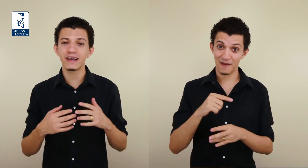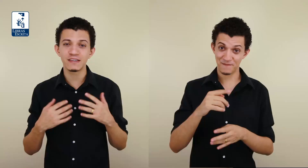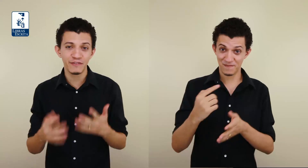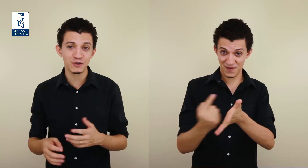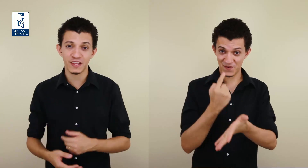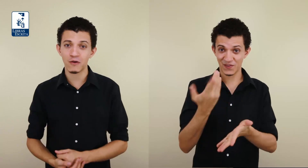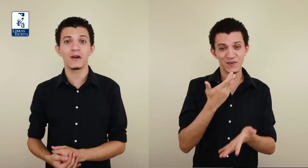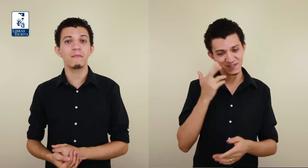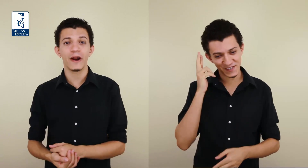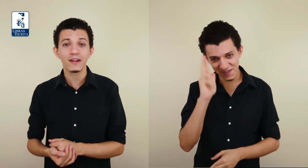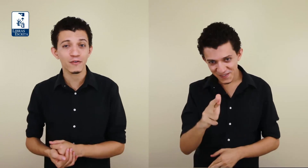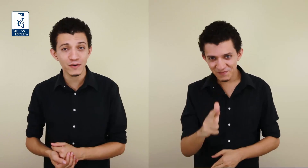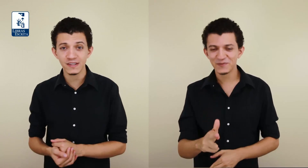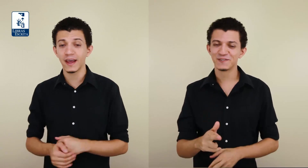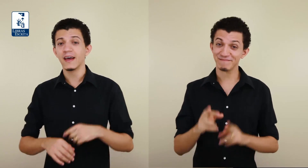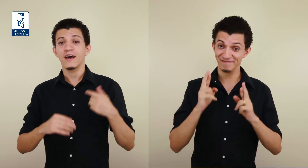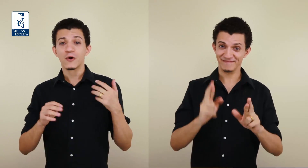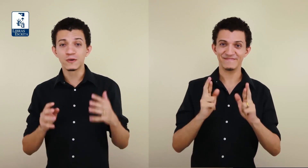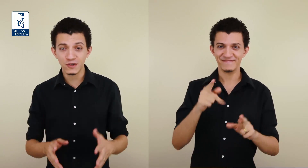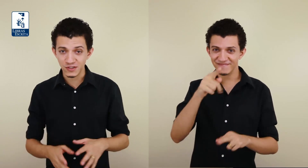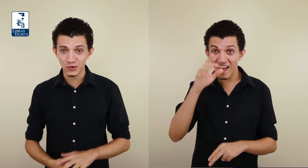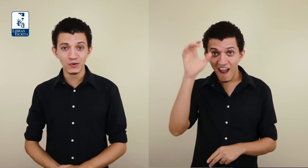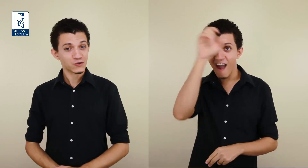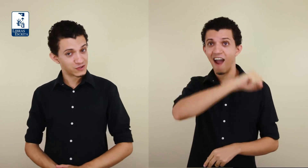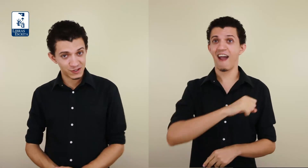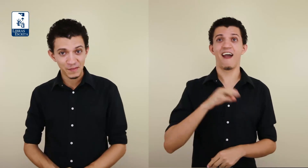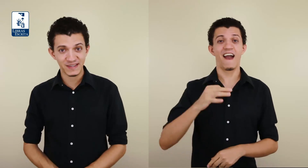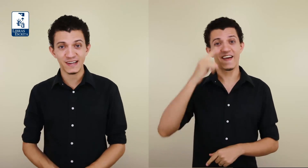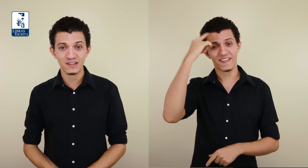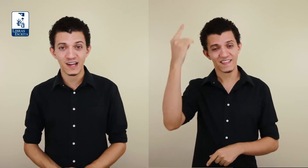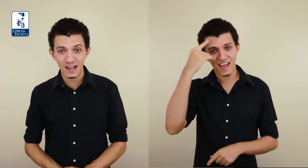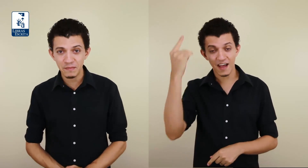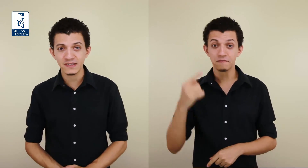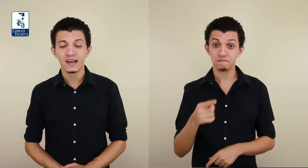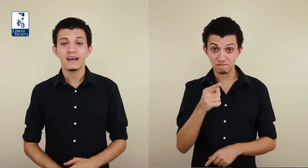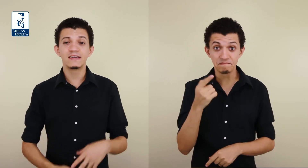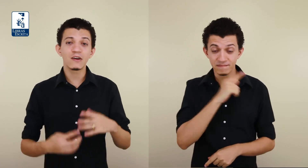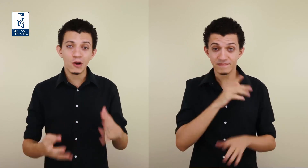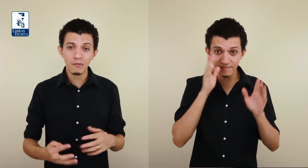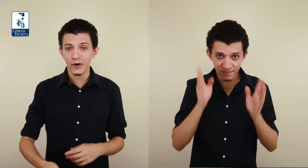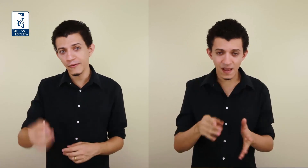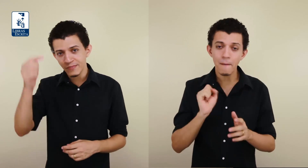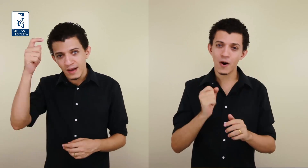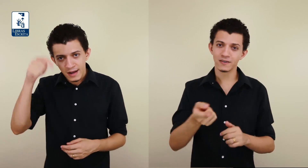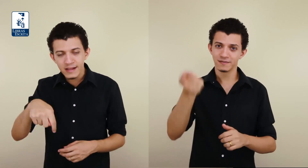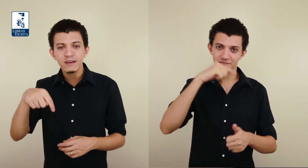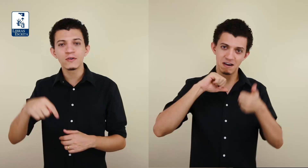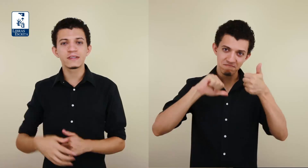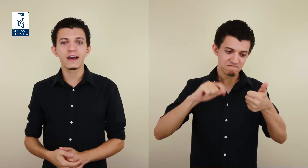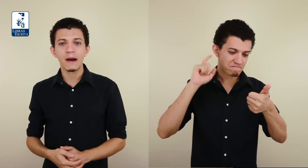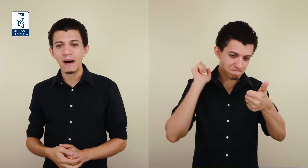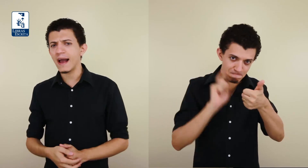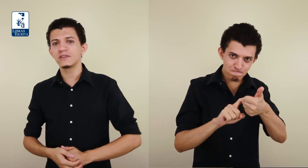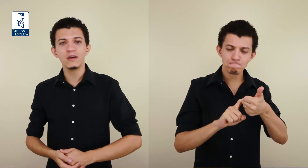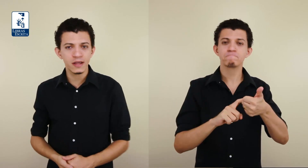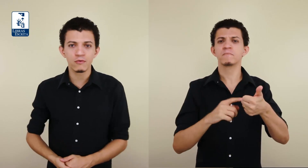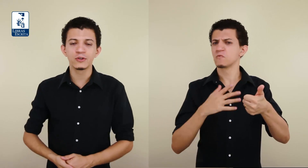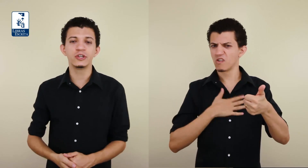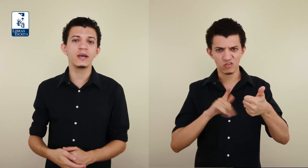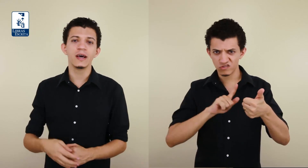esse vídeo tenha colaborado com você, com seus estudos, com seus aprendizados da Libras. Se ele colaborou, clique em gostei aqui abaixo, clique em curtir.